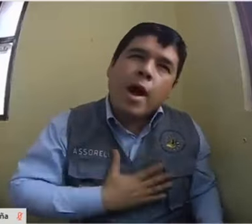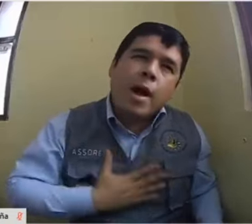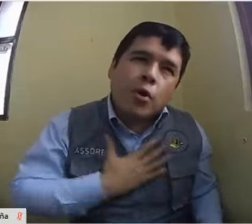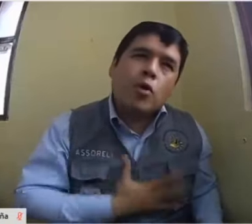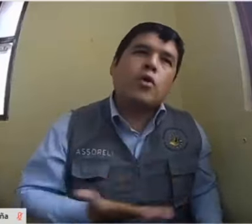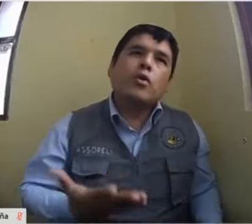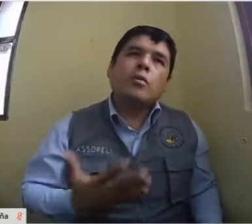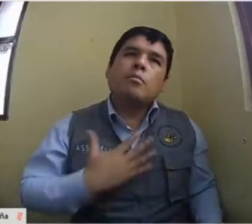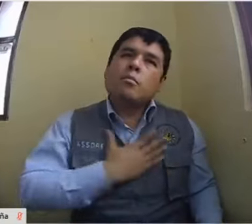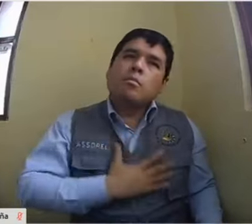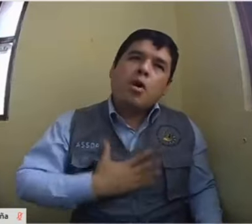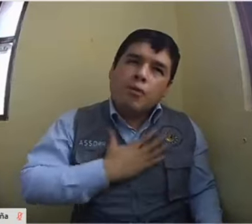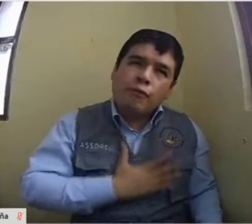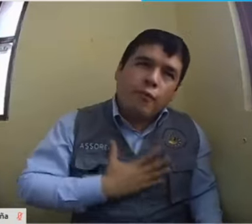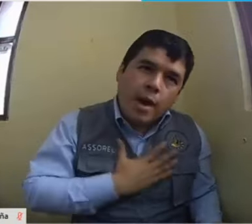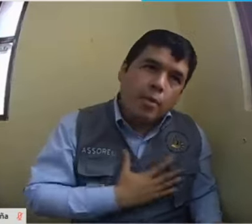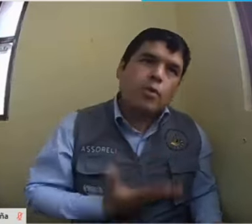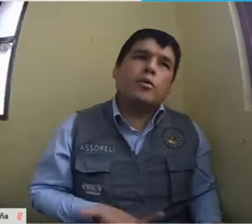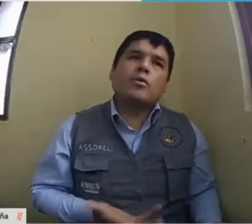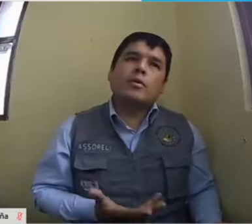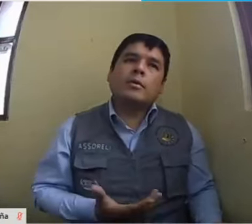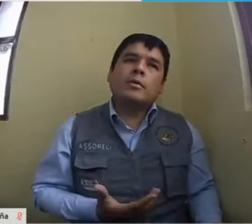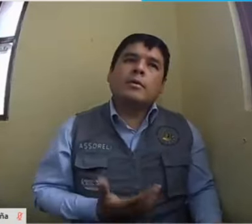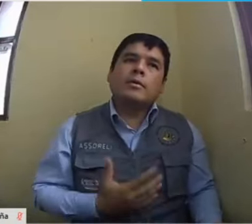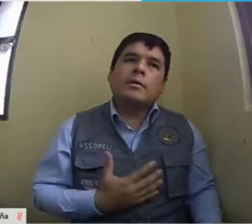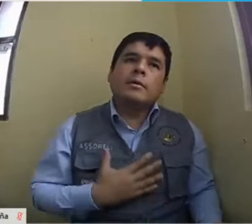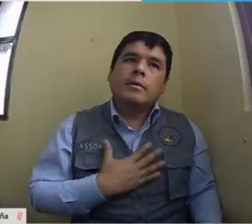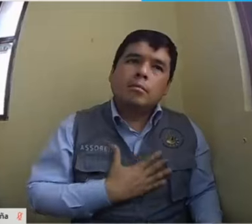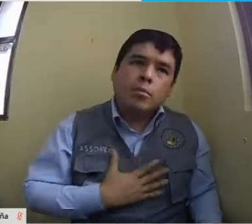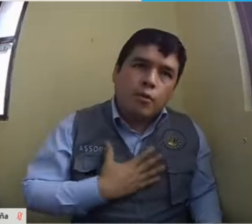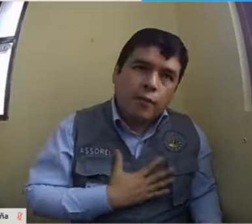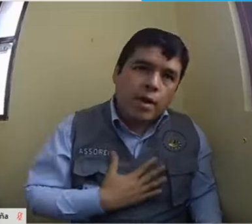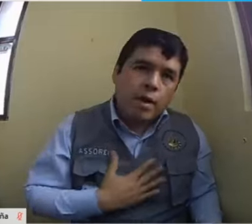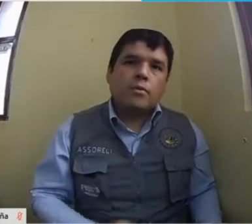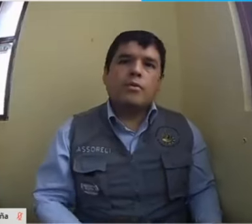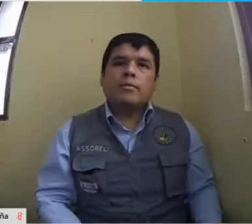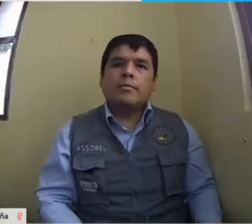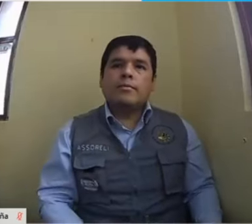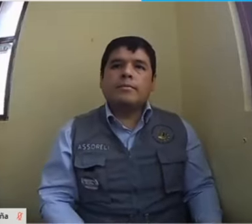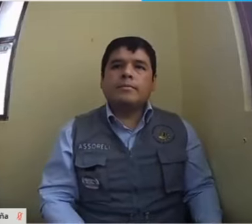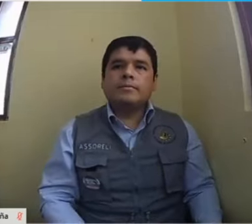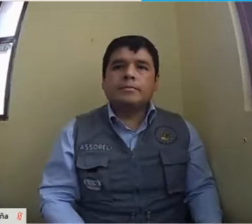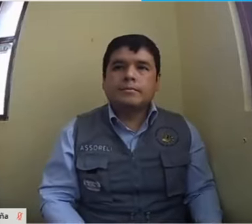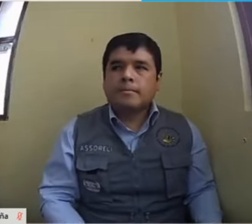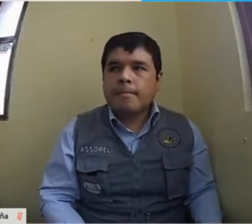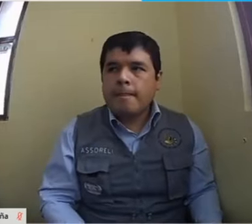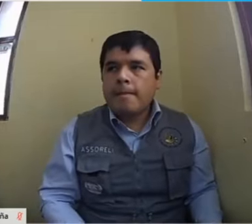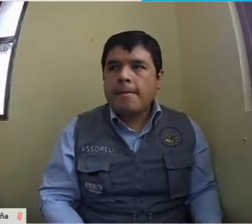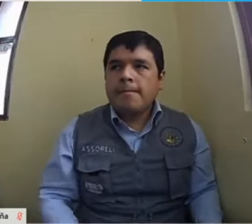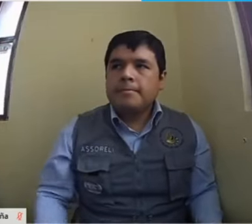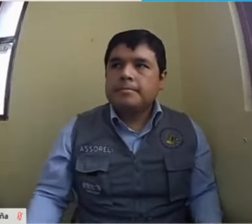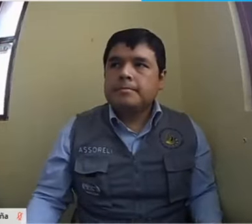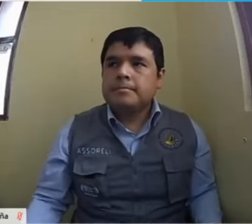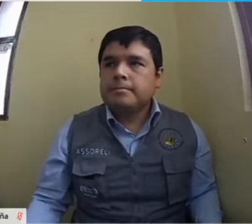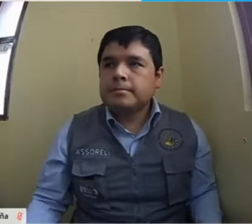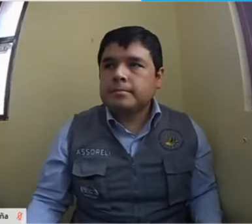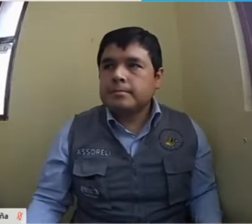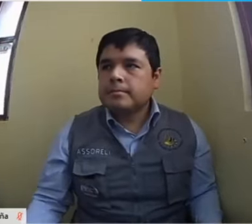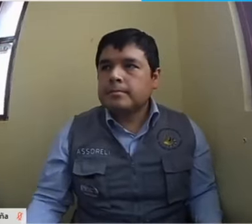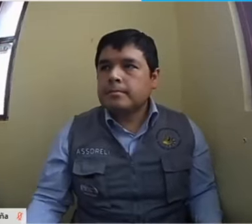Cualquiera de las dos utilizan. Más formal es toda la mano en el pecho, por favor. Y dando unos